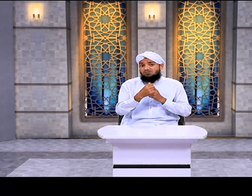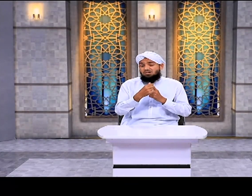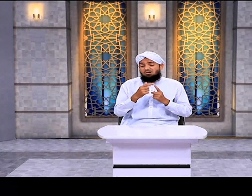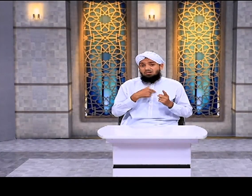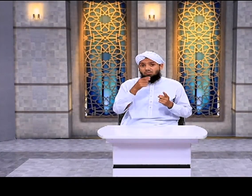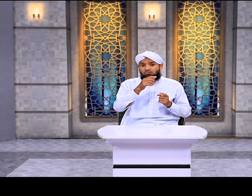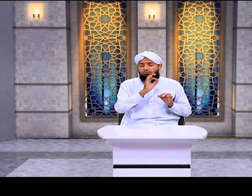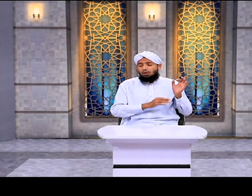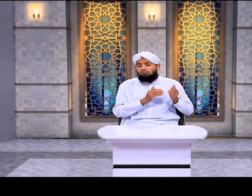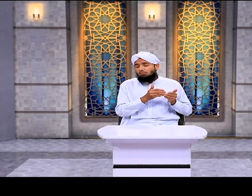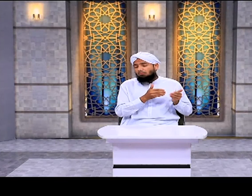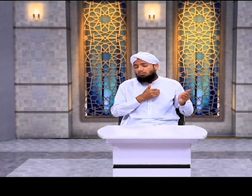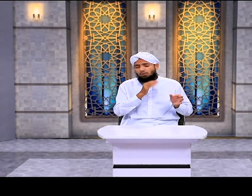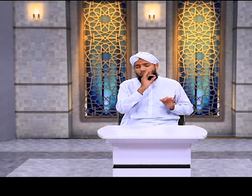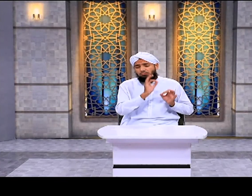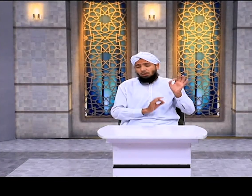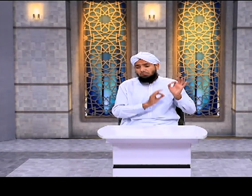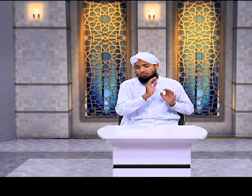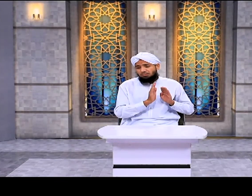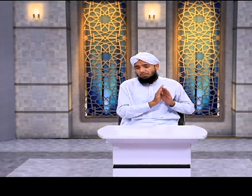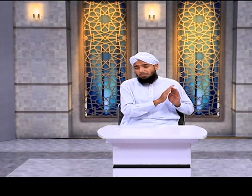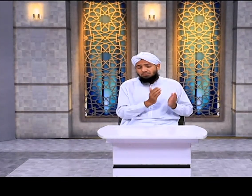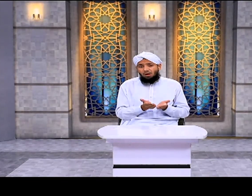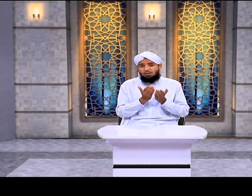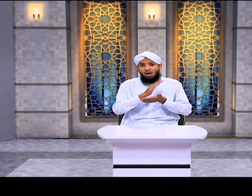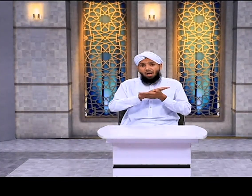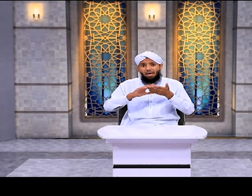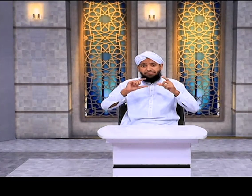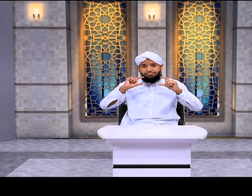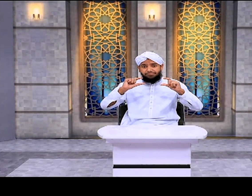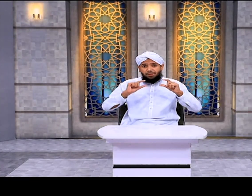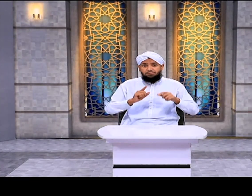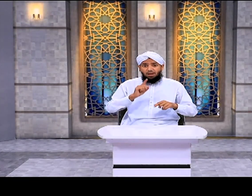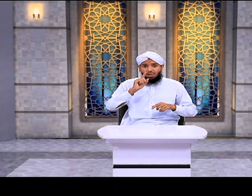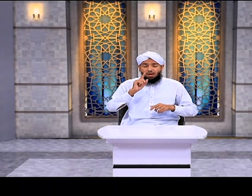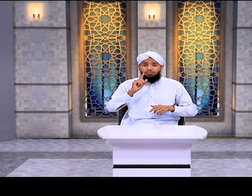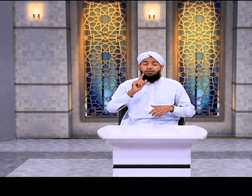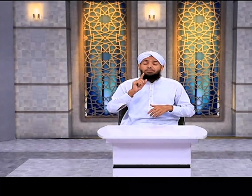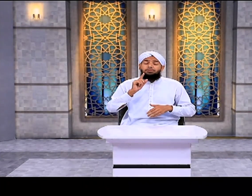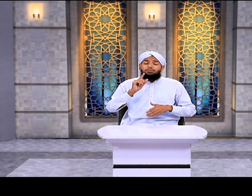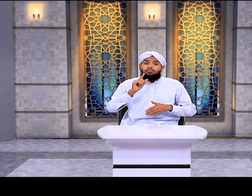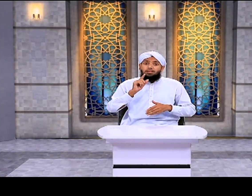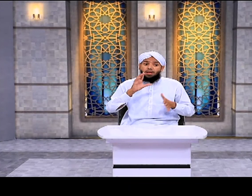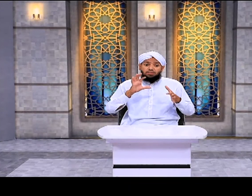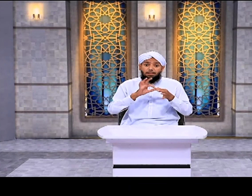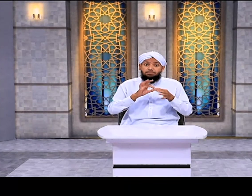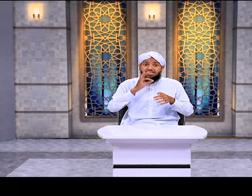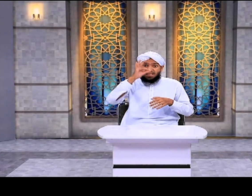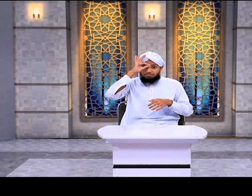کے لیے اللہ پاک سے دعا کی جائے۔ حدیث پاک میں ہے، اللہ پاک کے آخری نبی رسول ہاشمی صلی